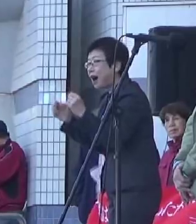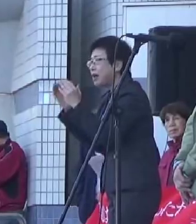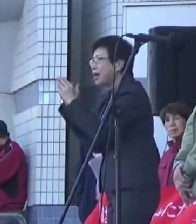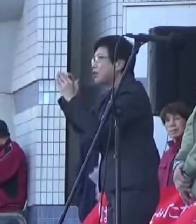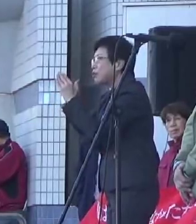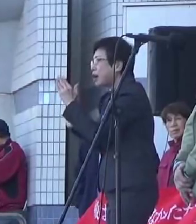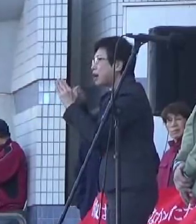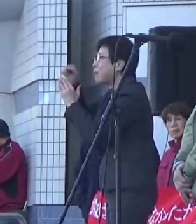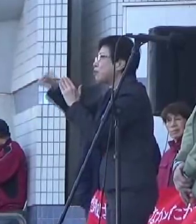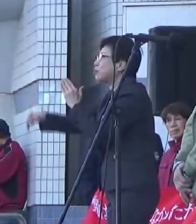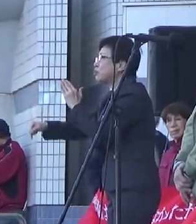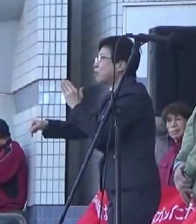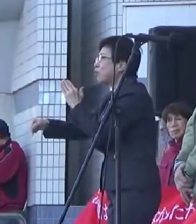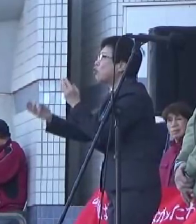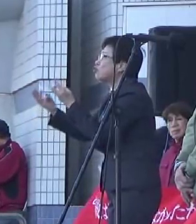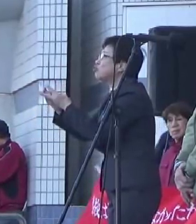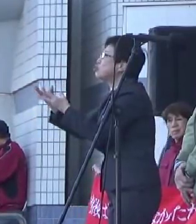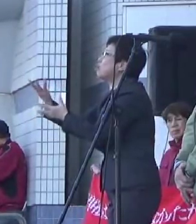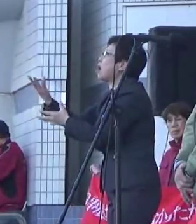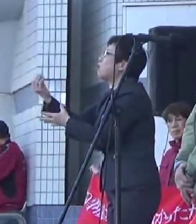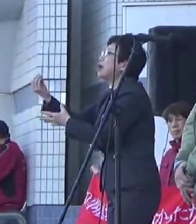中も外も同じでした。